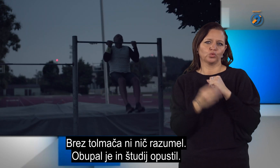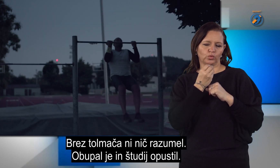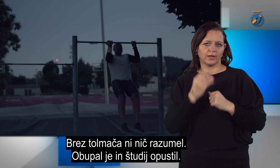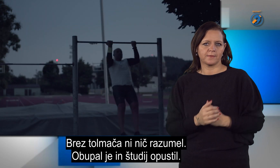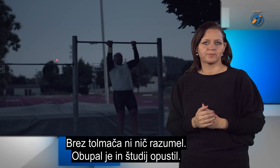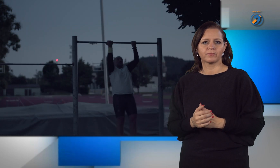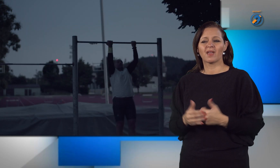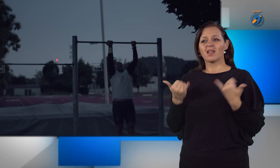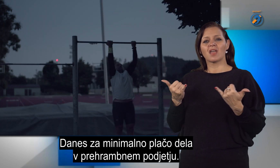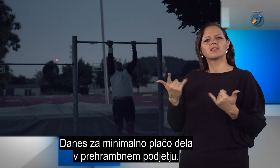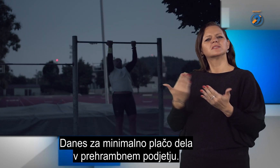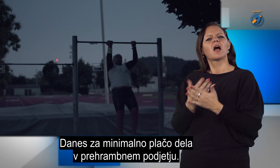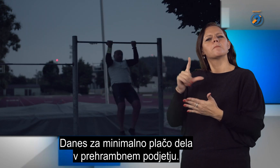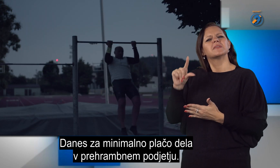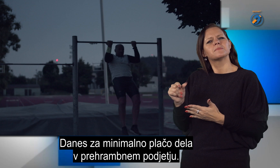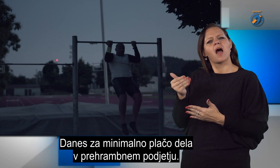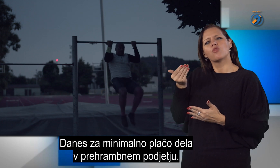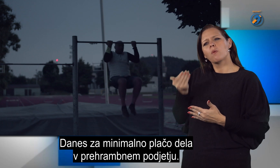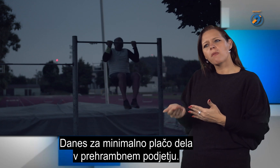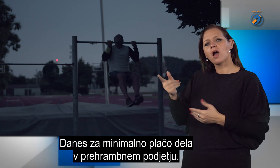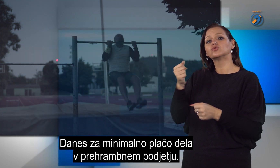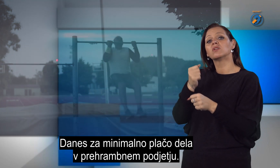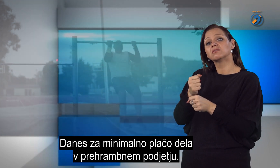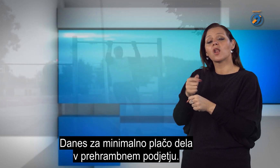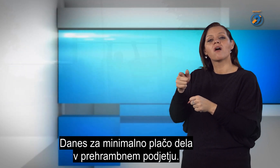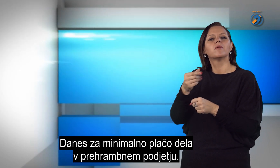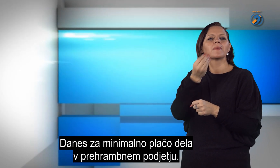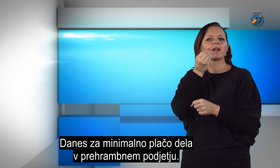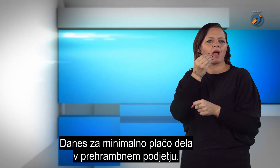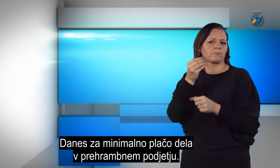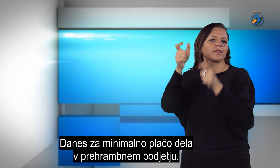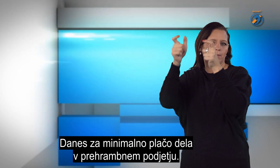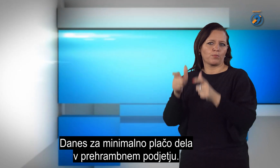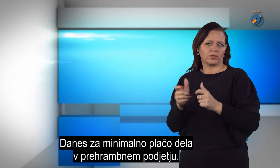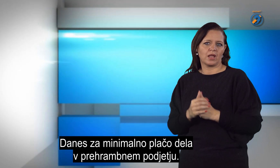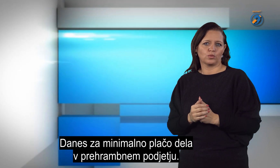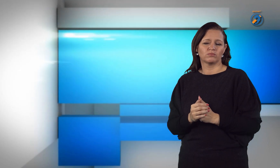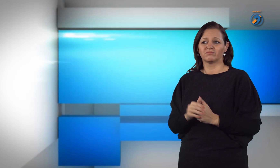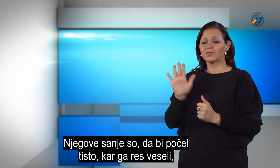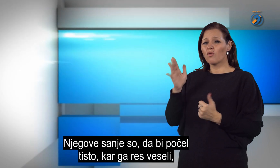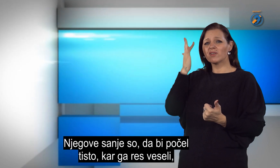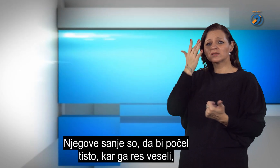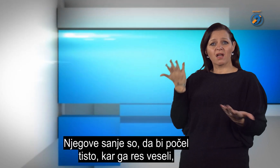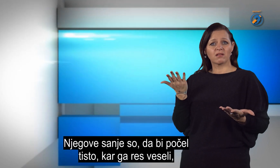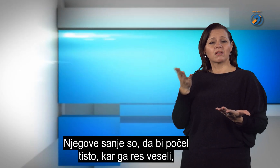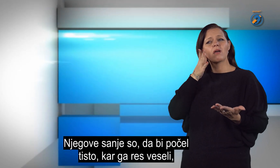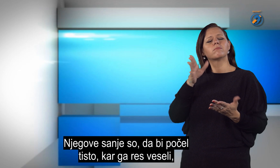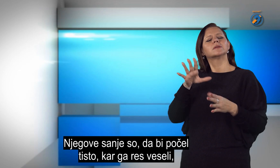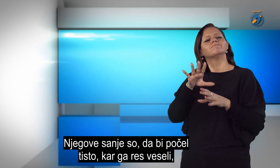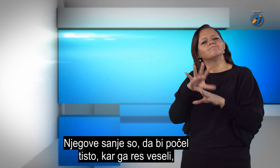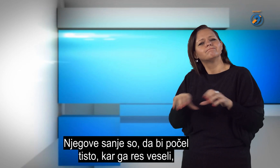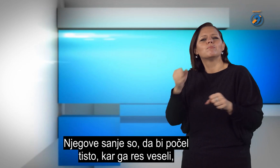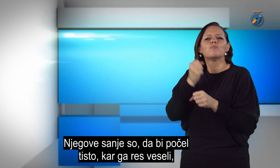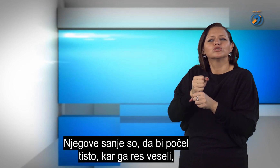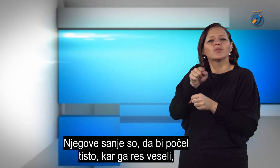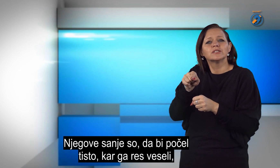opustil. Danes za minimalno plačo dela v prehrambenem podjetju. Njegove sanje so, da bi